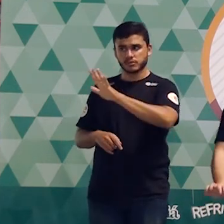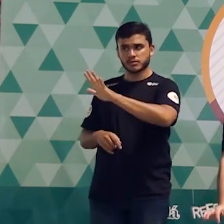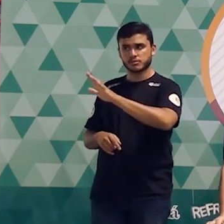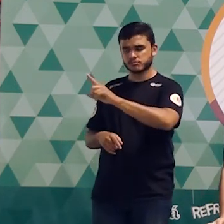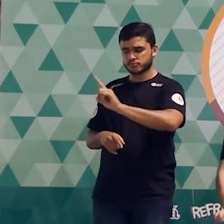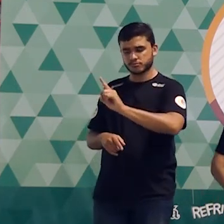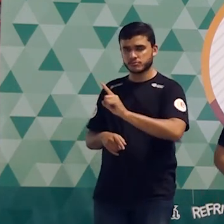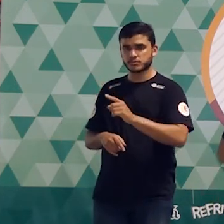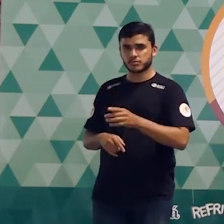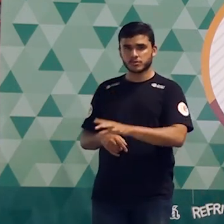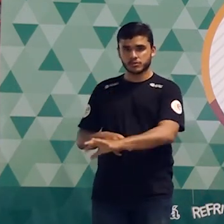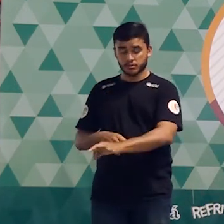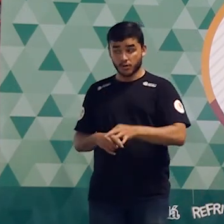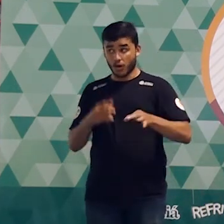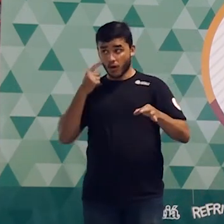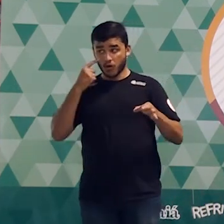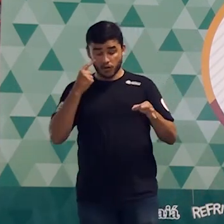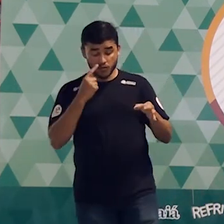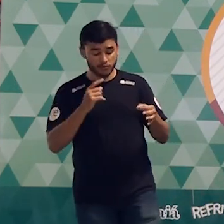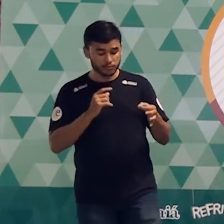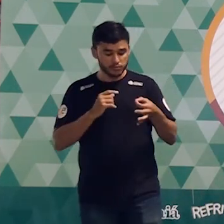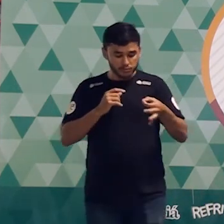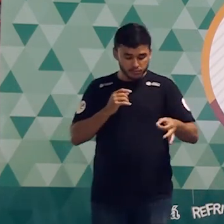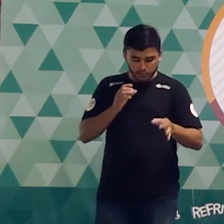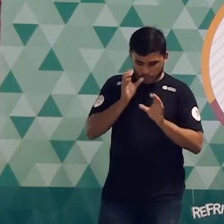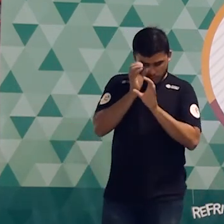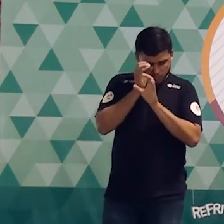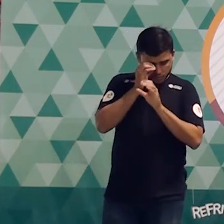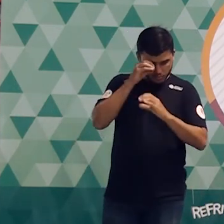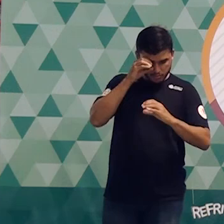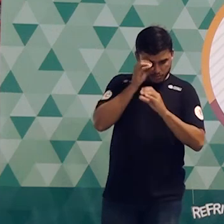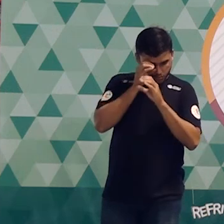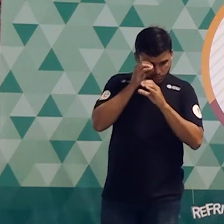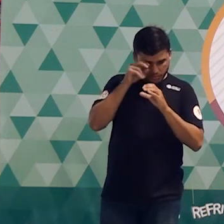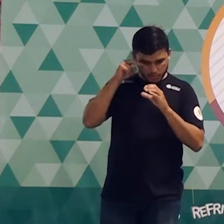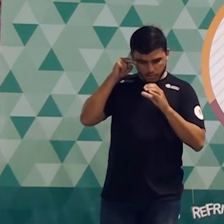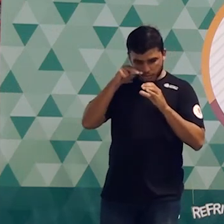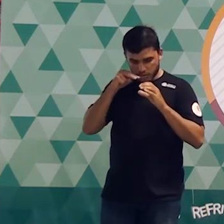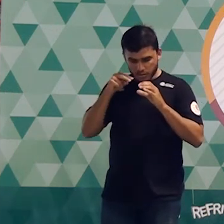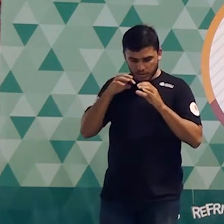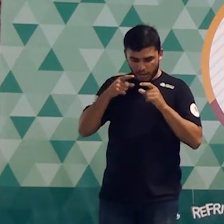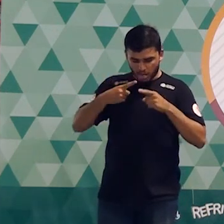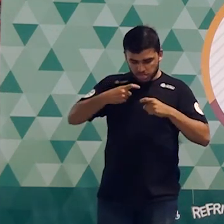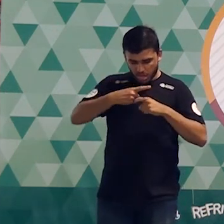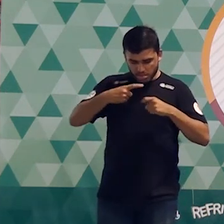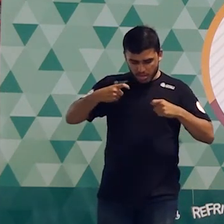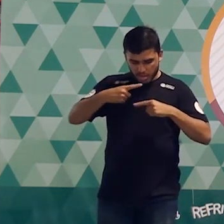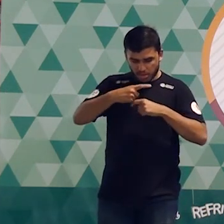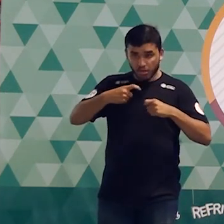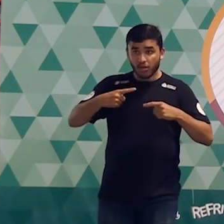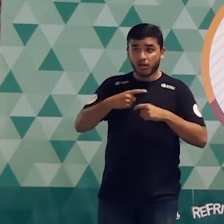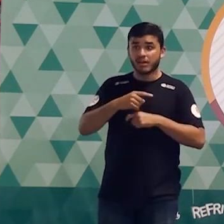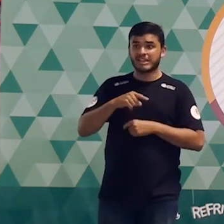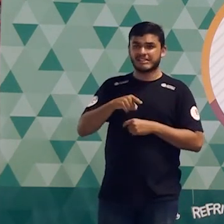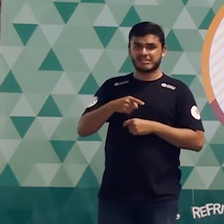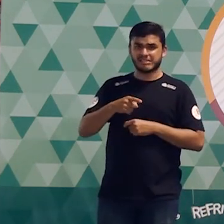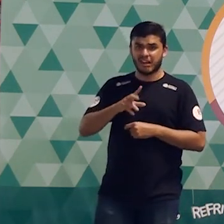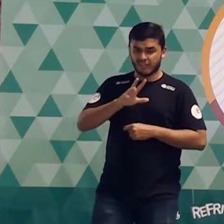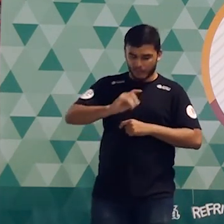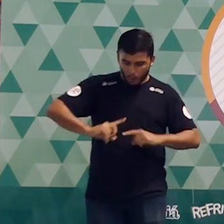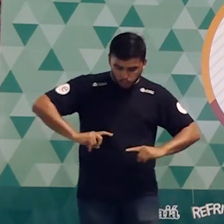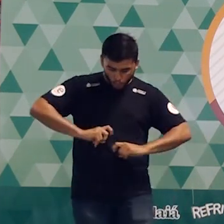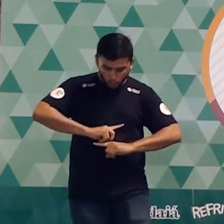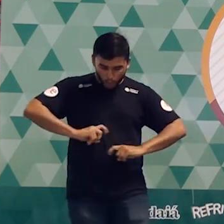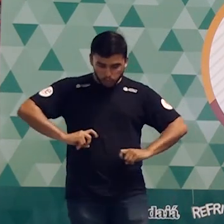por quê? Vai pegar a carne aqui, bota debaixo do microscópio, vem cá, dá uma olhada. Aquele monte de negócio se mexendo, eles, isso ia tudo para dentro de mim, ele disse, ia,